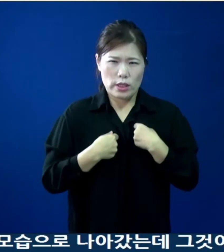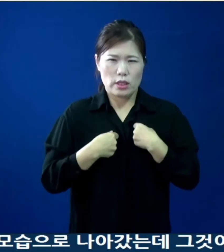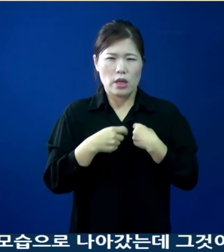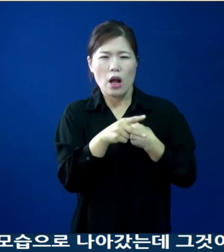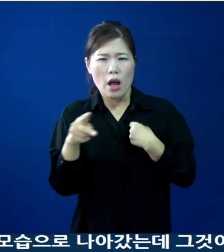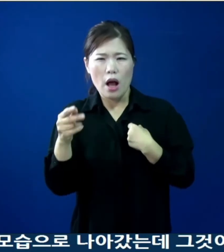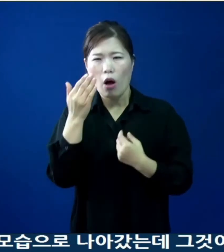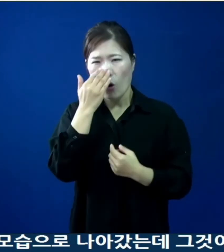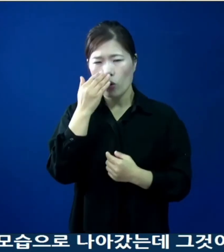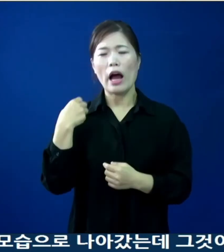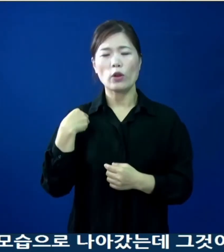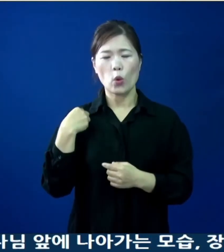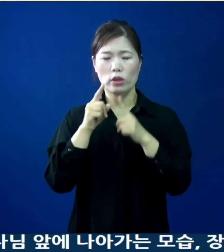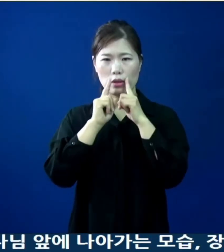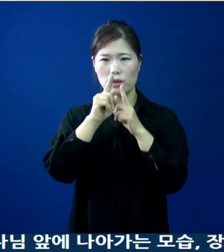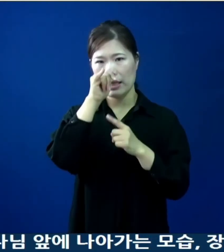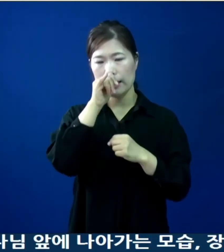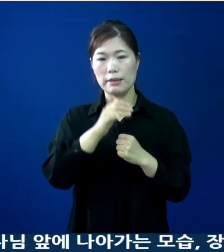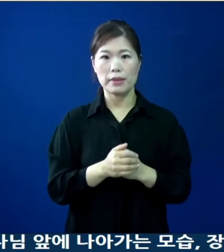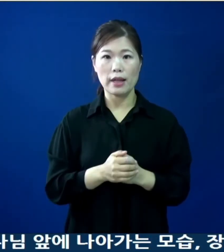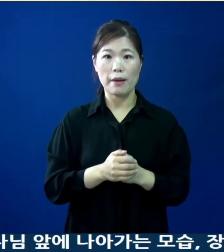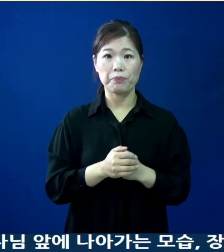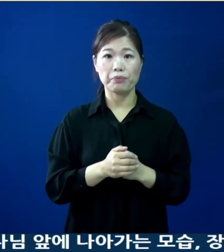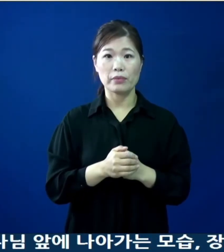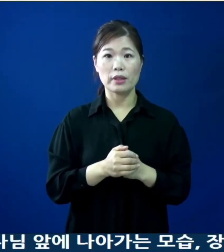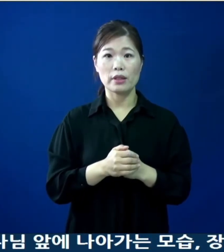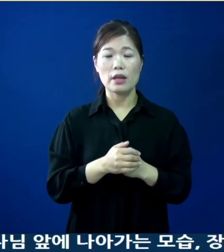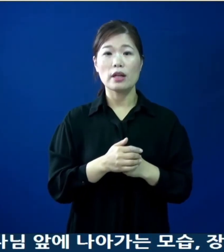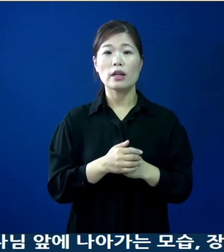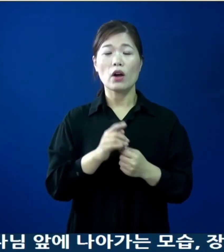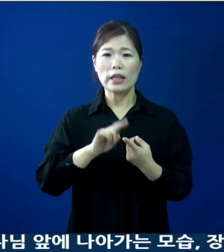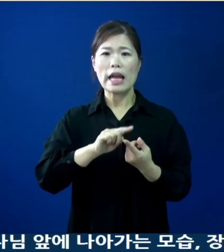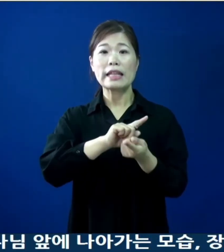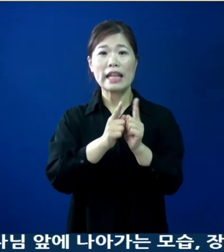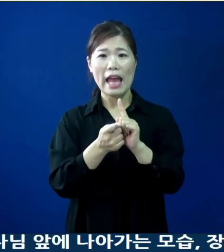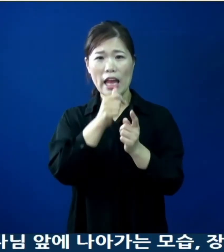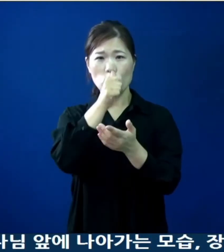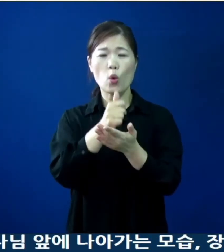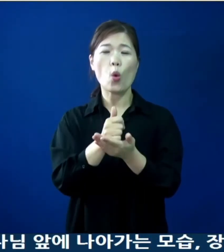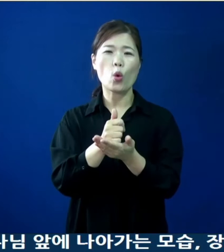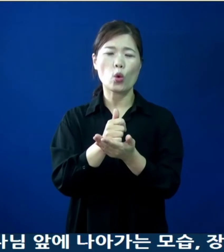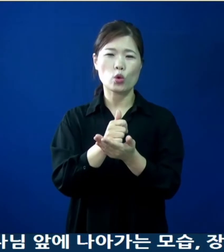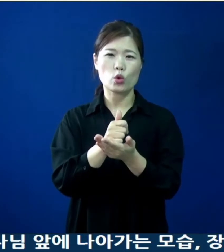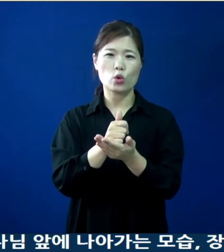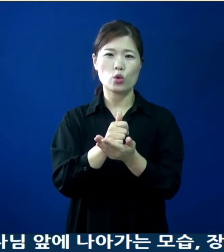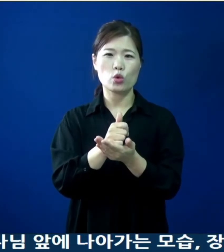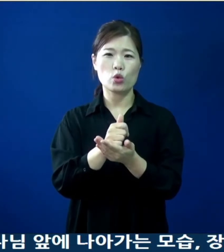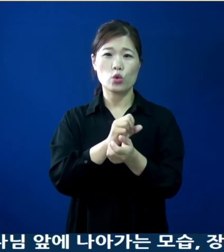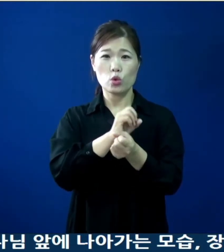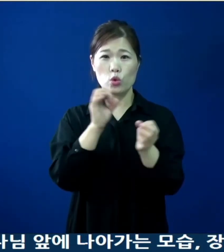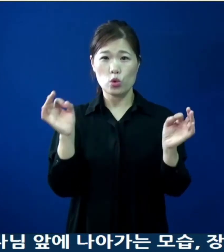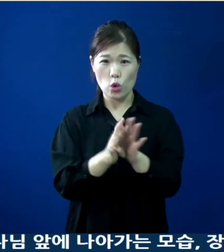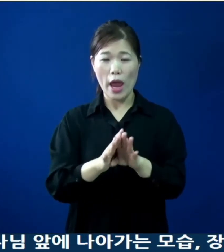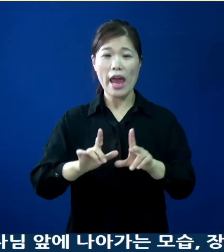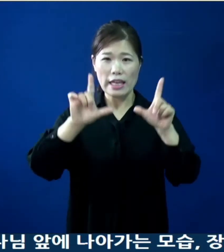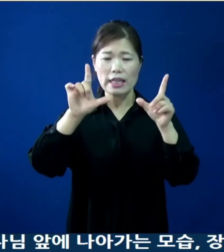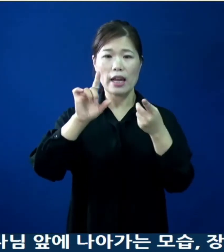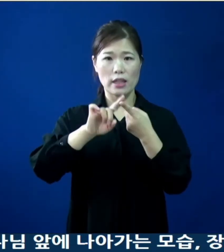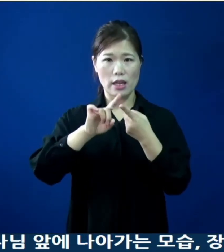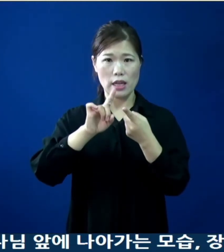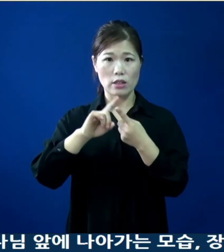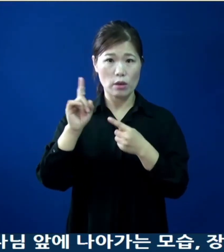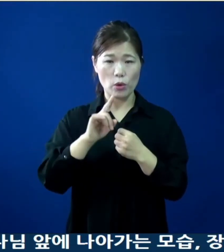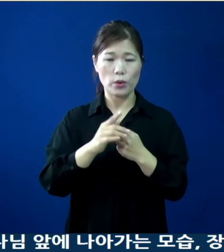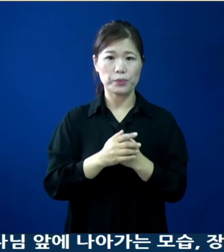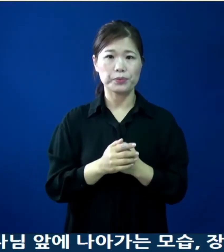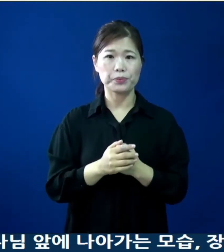있습니다. 자, 대속죄일은 1년에 한 번 인간의 대표인 대제사장이 여호와 앞에 설 수